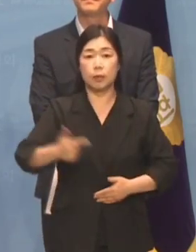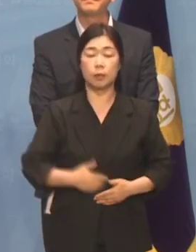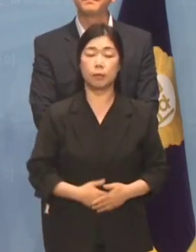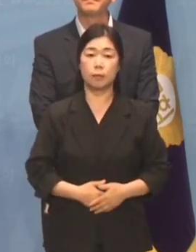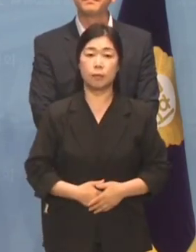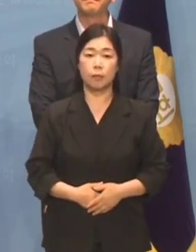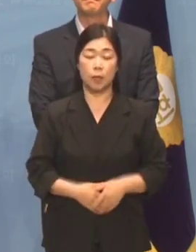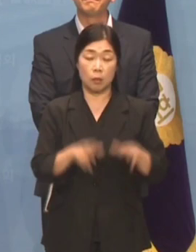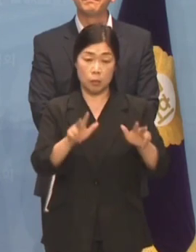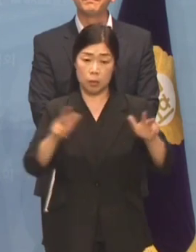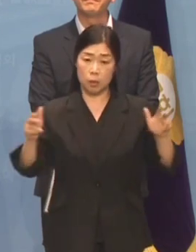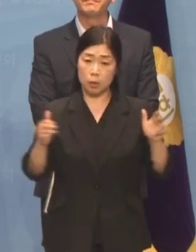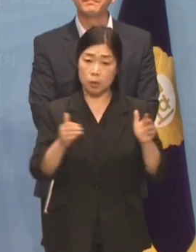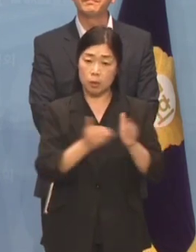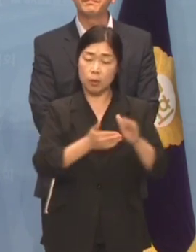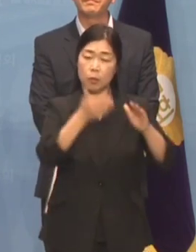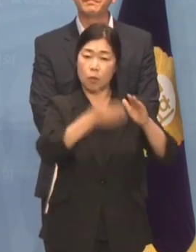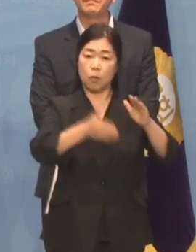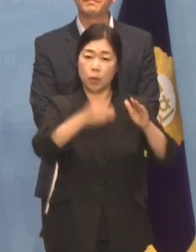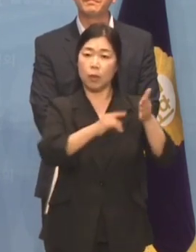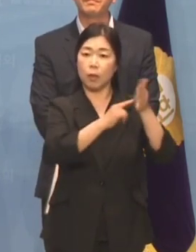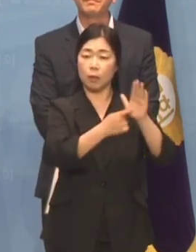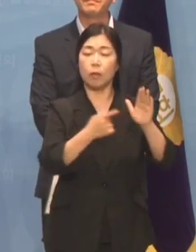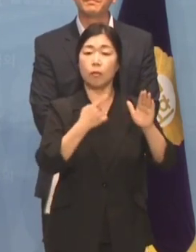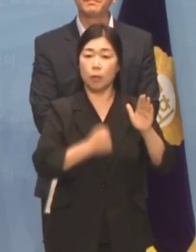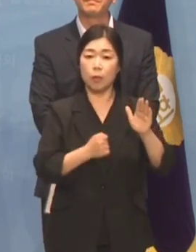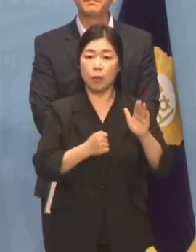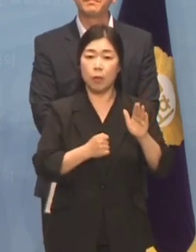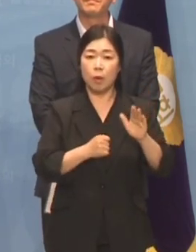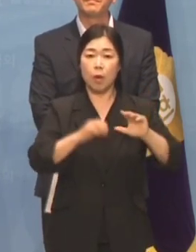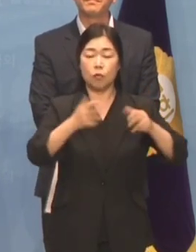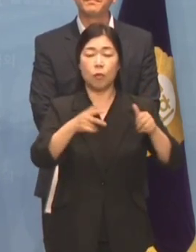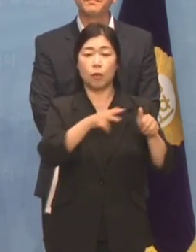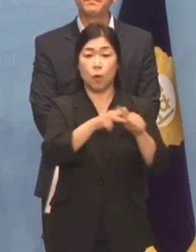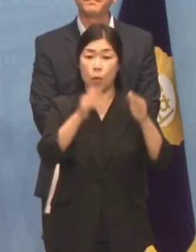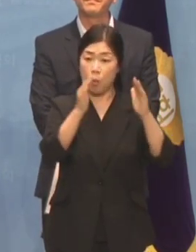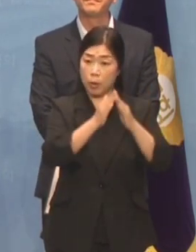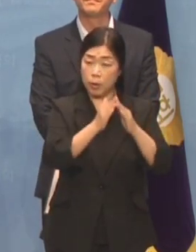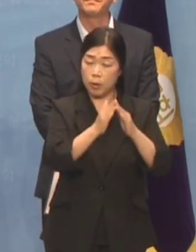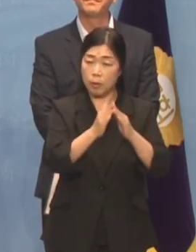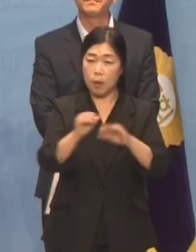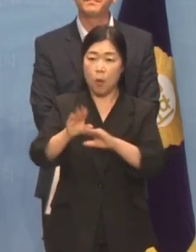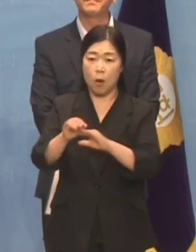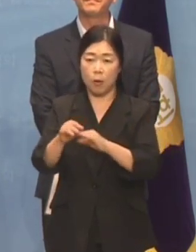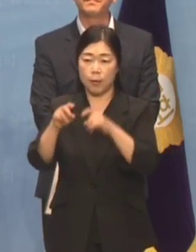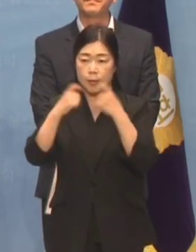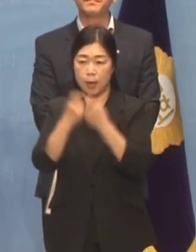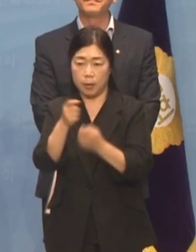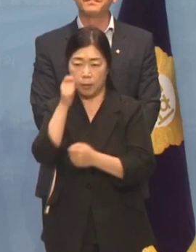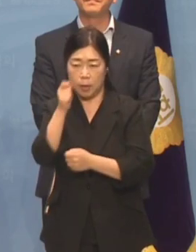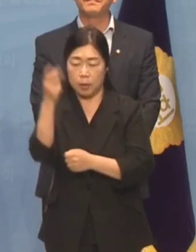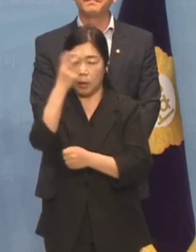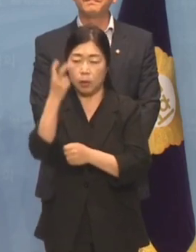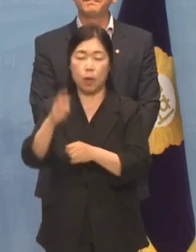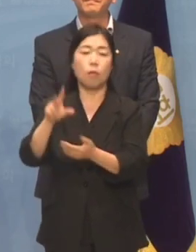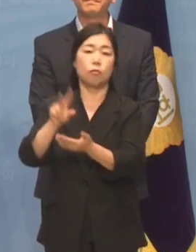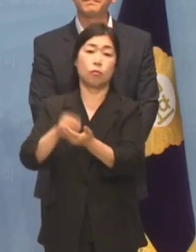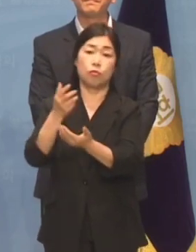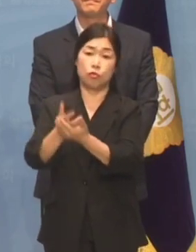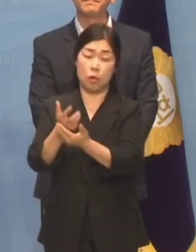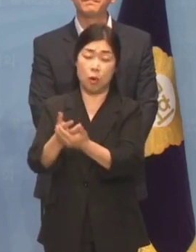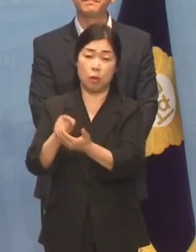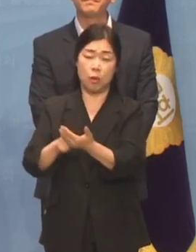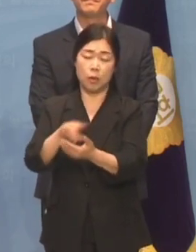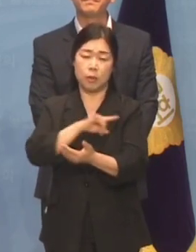받았습니다. 지금까지 공개됐었던 국정원의 언론 사찰 문건, 거기에서의 가장